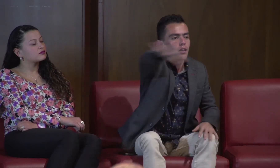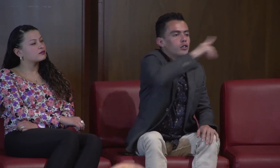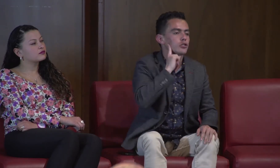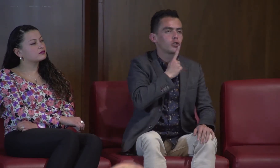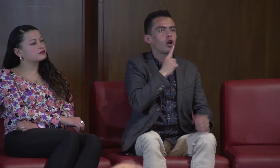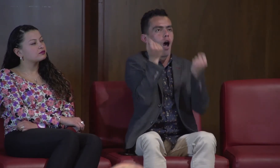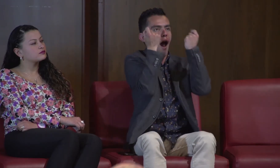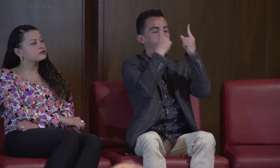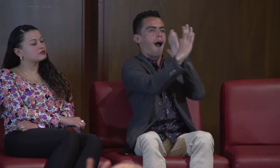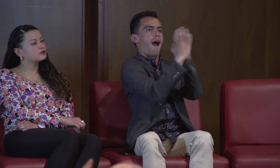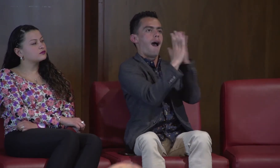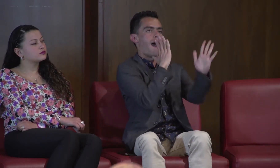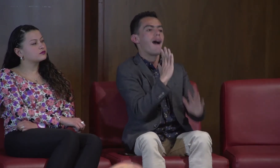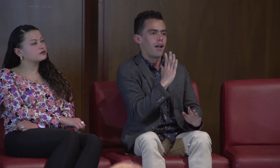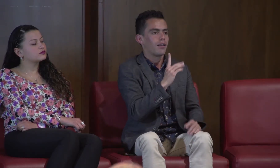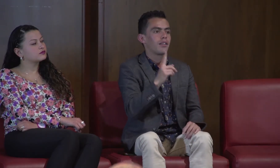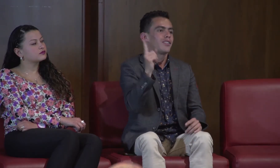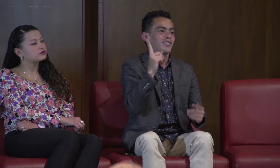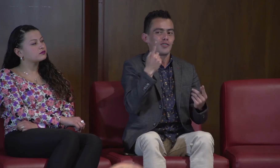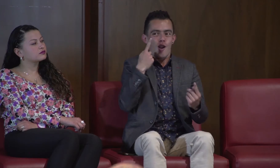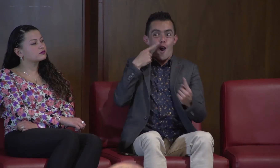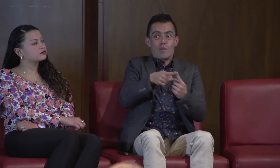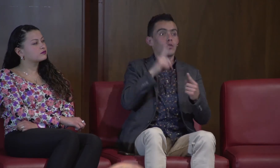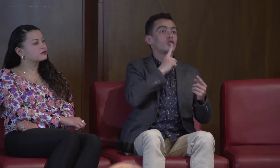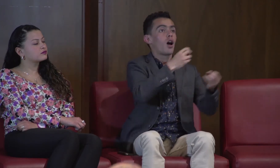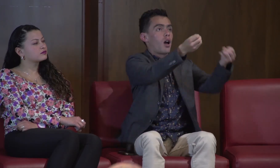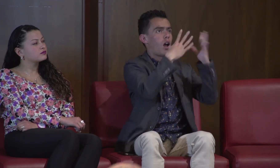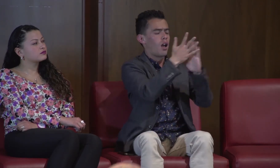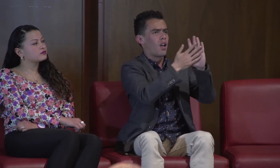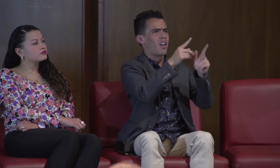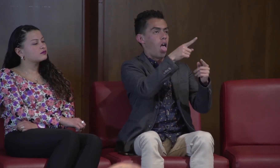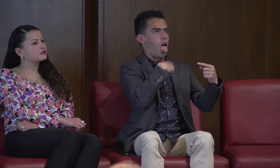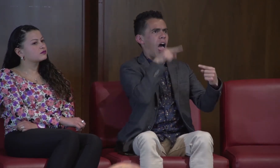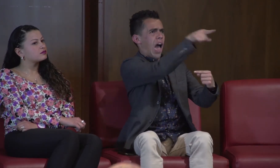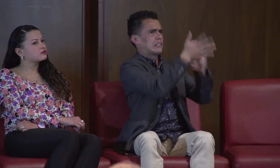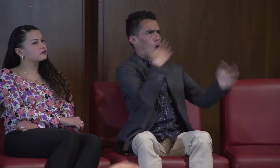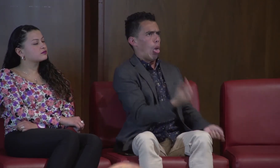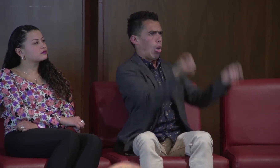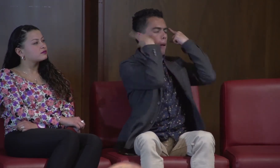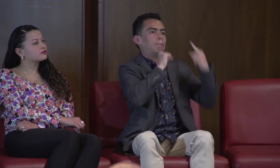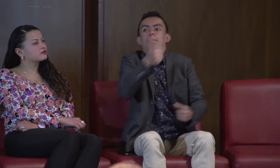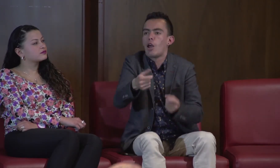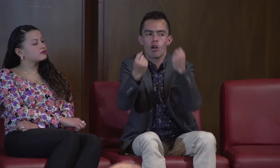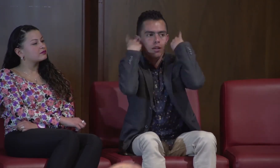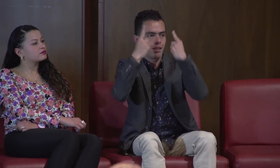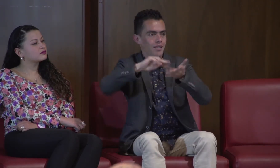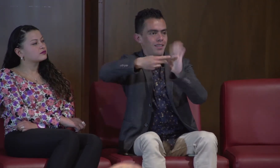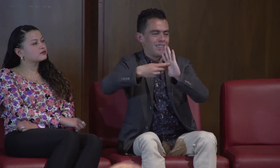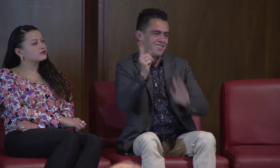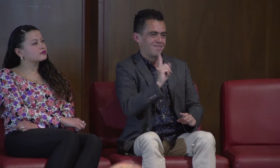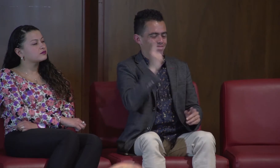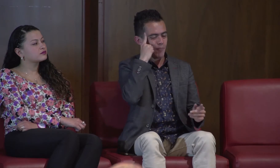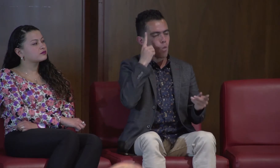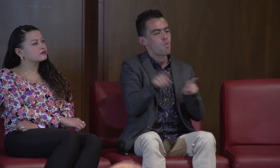pensábamos que cuál era el propósito básicamente de este producto de trabajo y era que fuera conocido por toda la comunidad sorda y